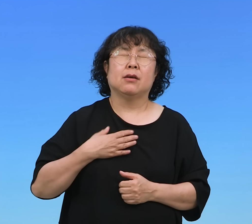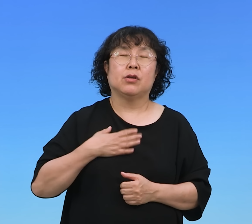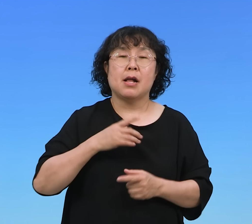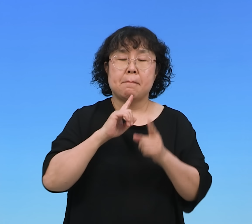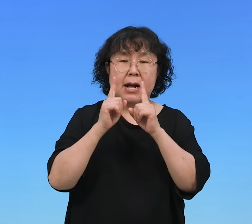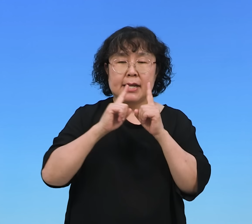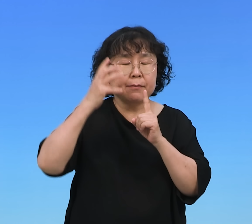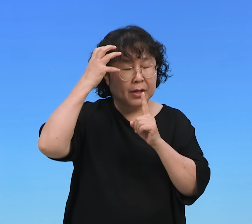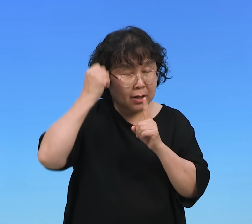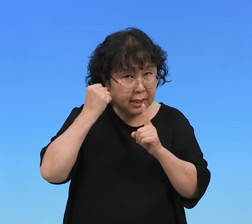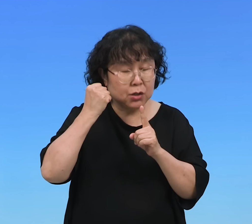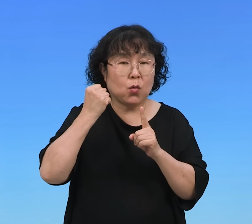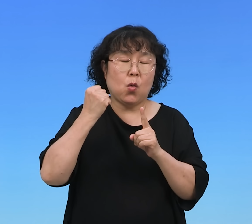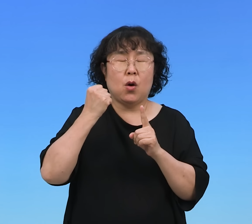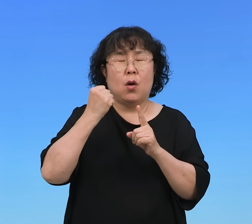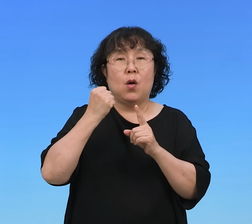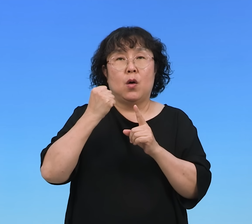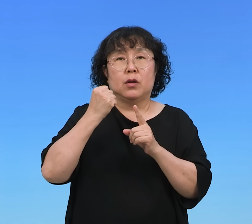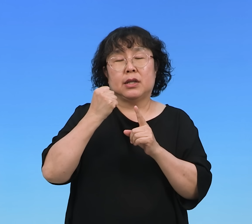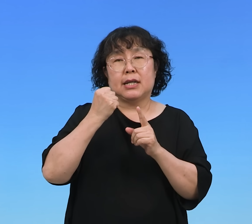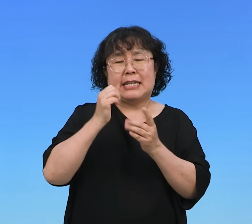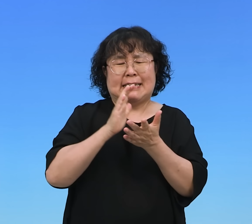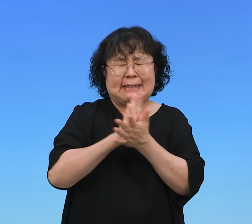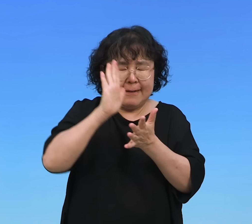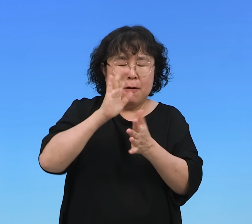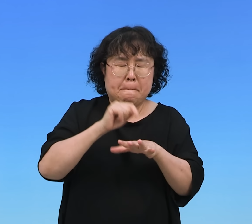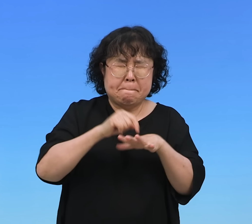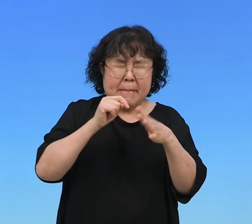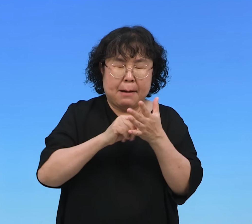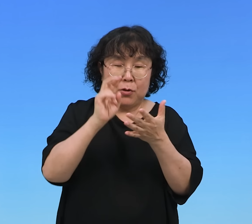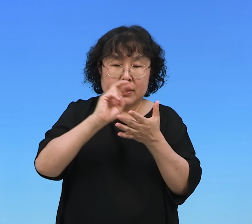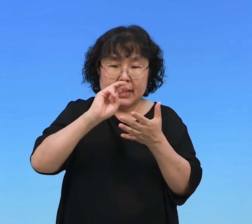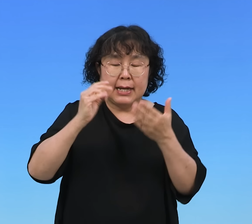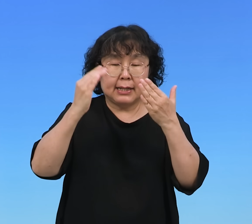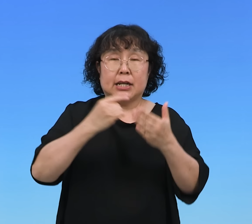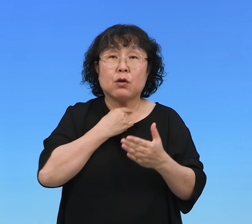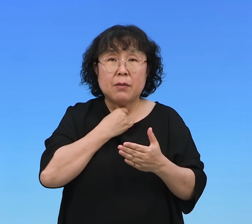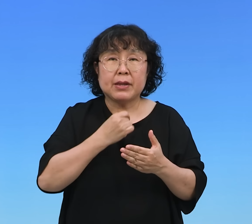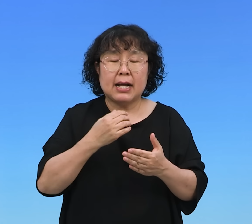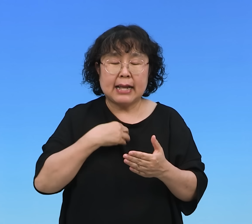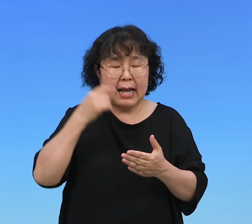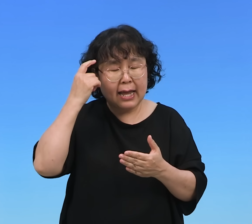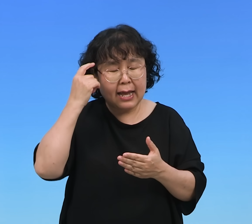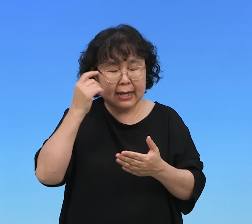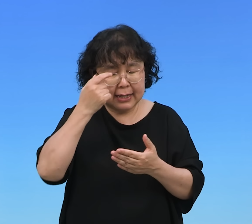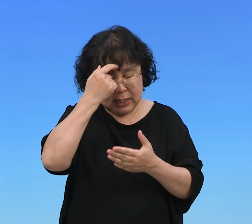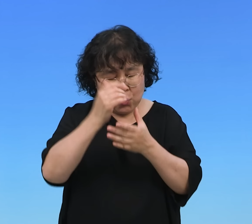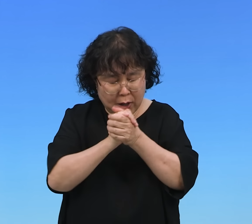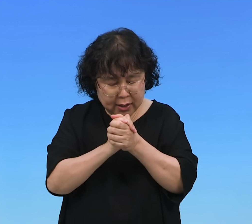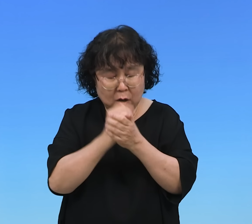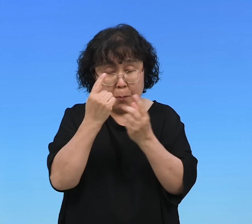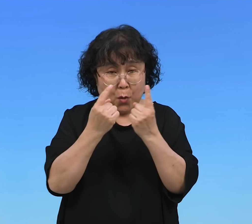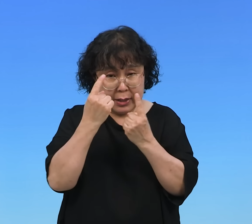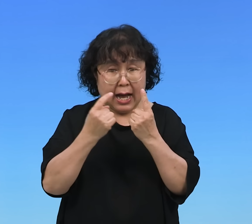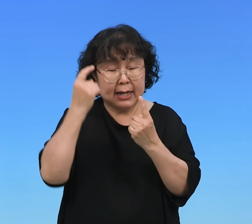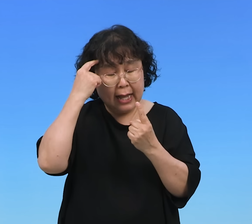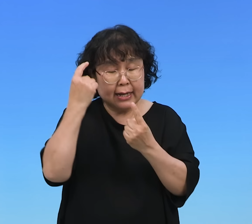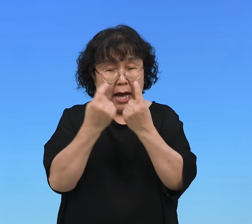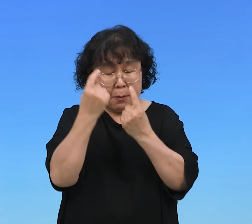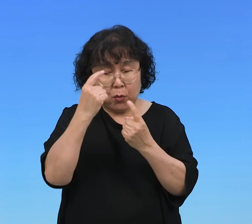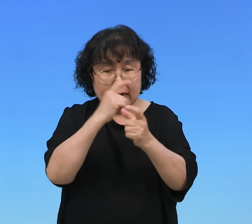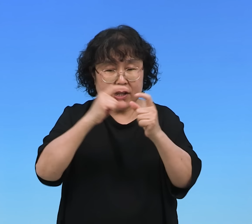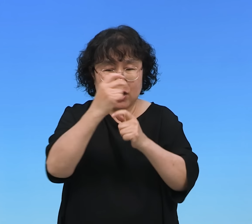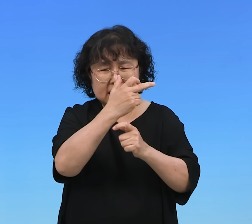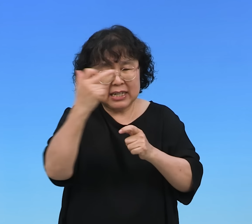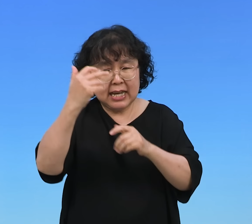뜨거웠어요. 나의 기도하는 것보다, 나의 생각하는 것보다 더욱 응답하시고 더욱 이루어